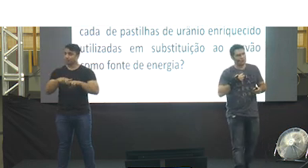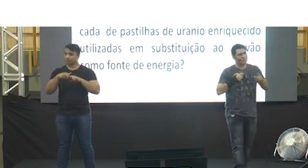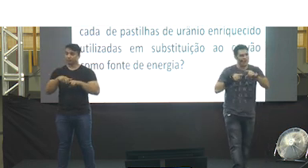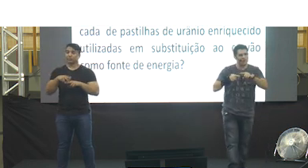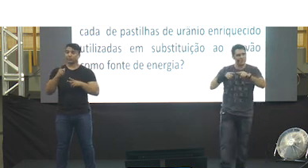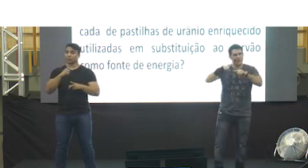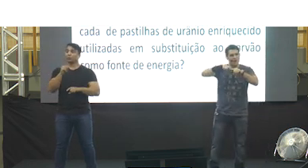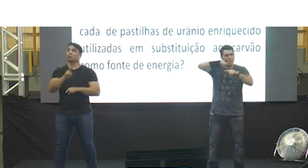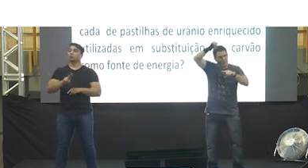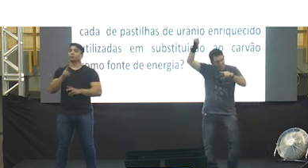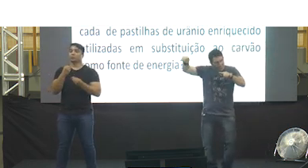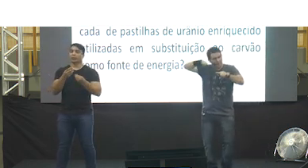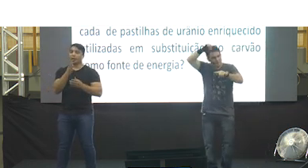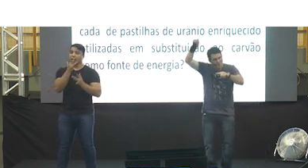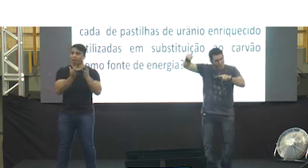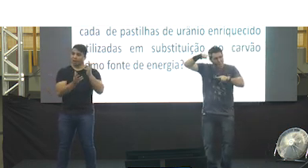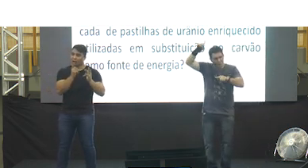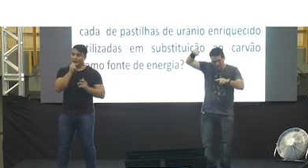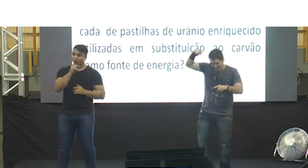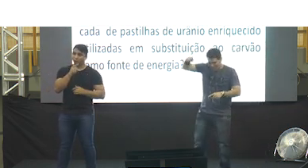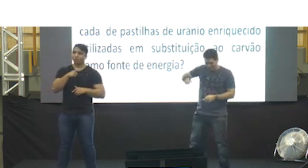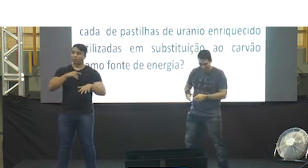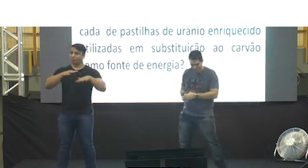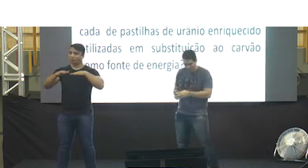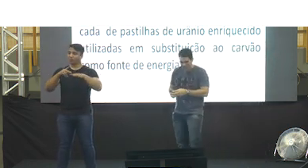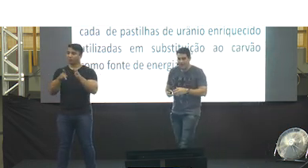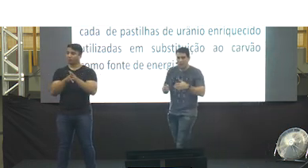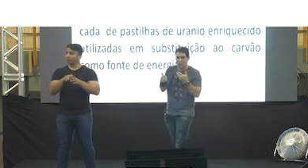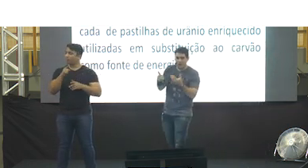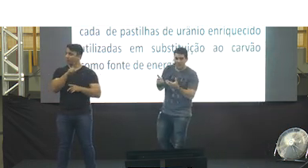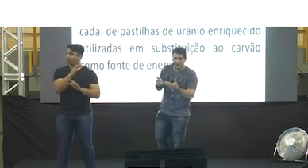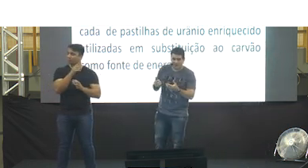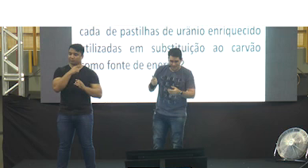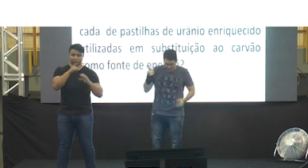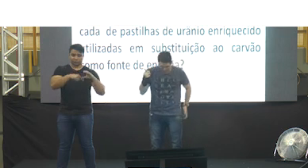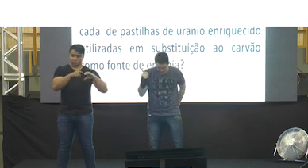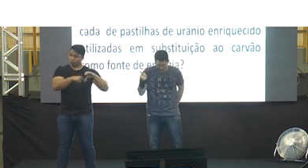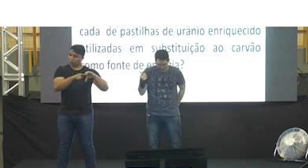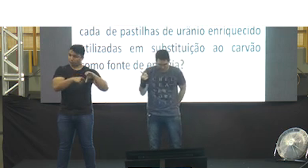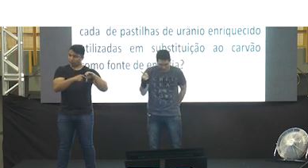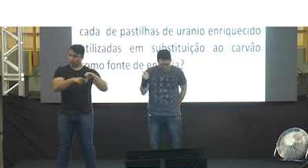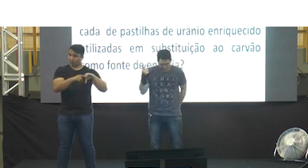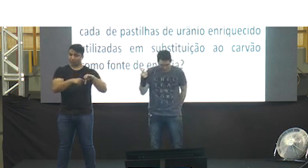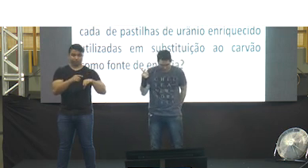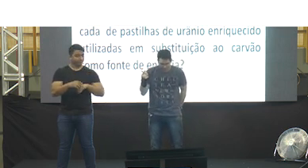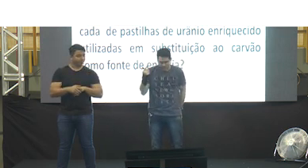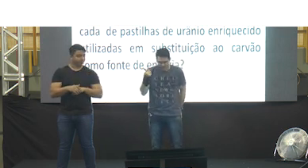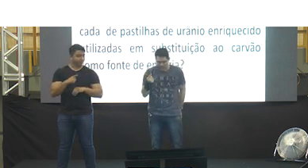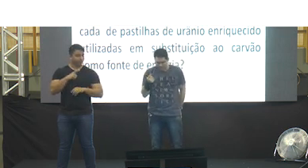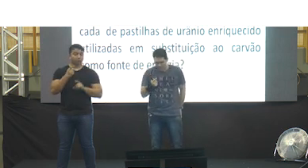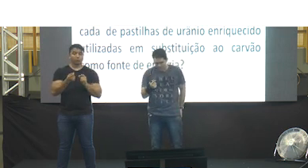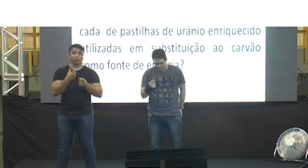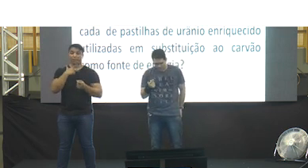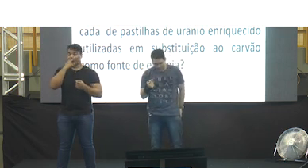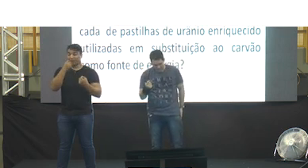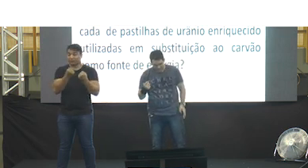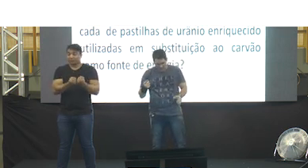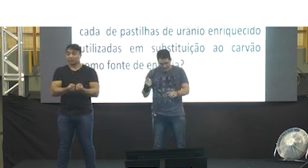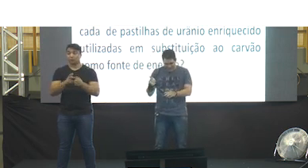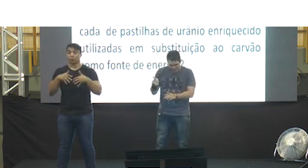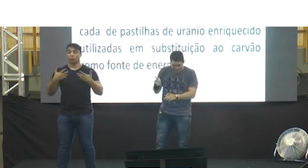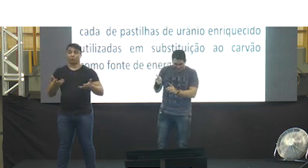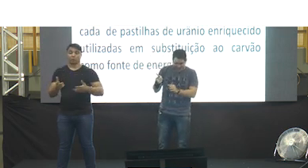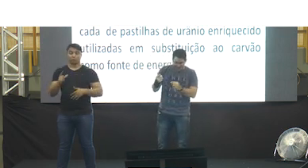eu utilizo para aquecer a água, para fazer todo o movimento da turbina. Qual é a massa em toneladas que deixa de ser liberada na